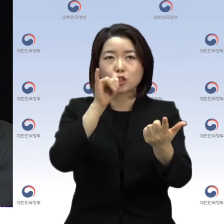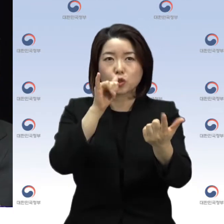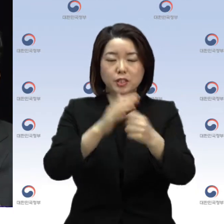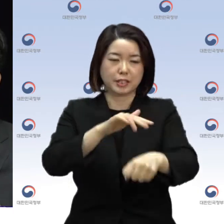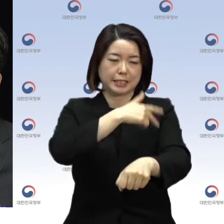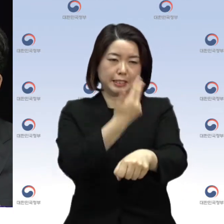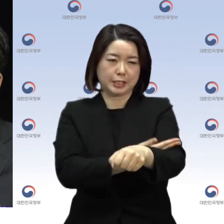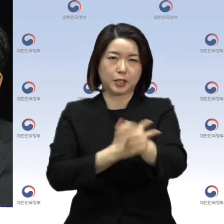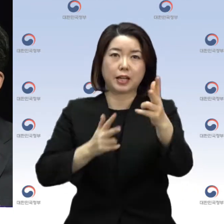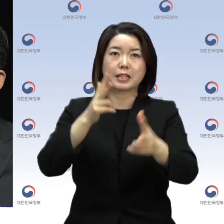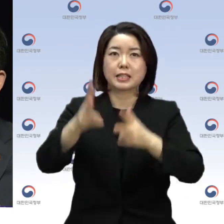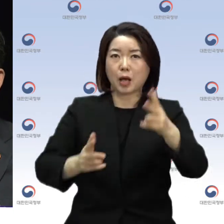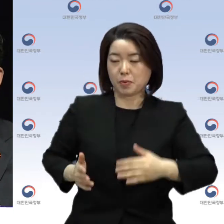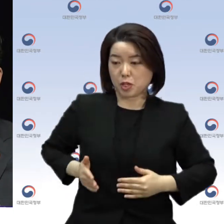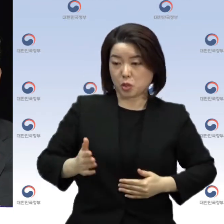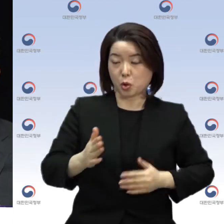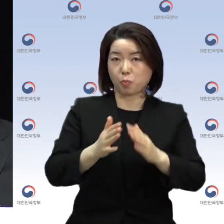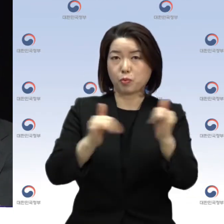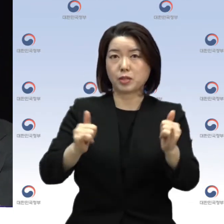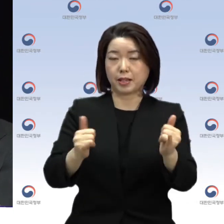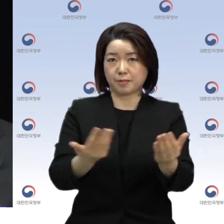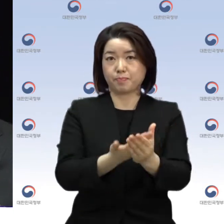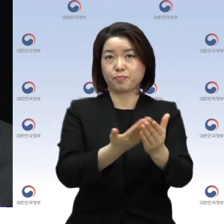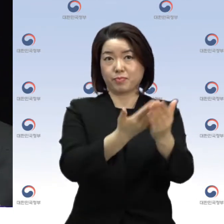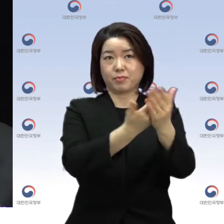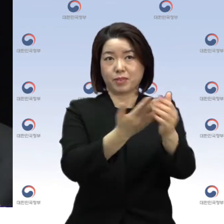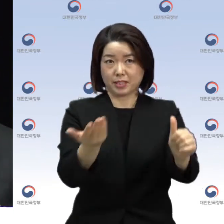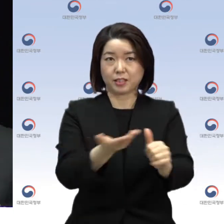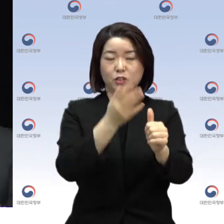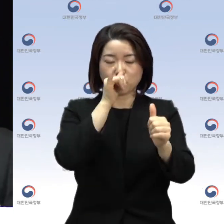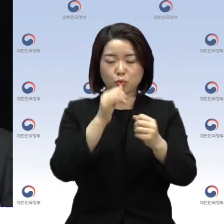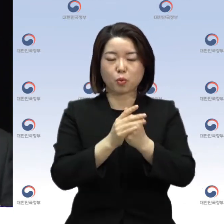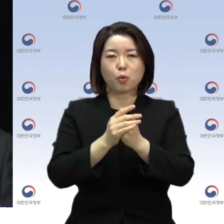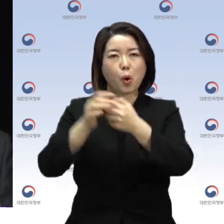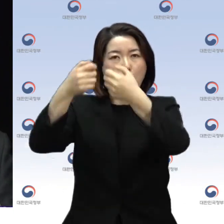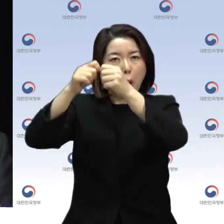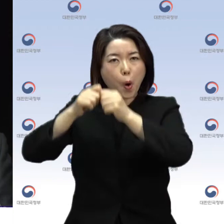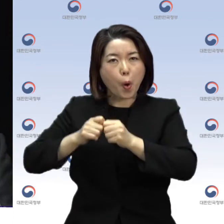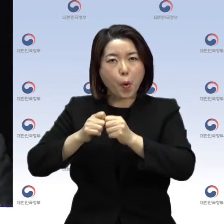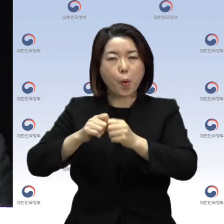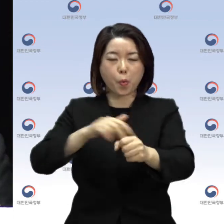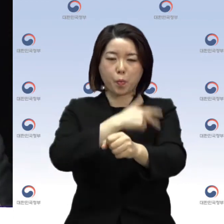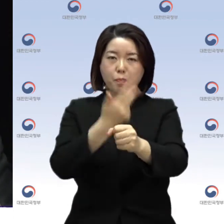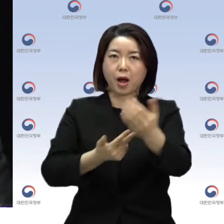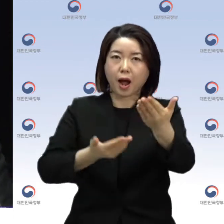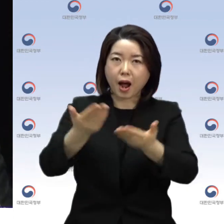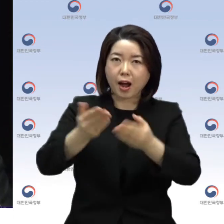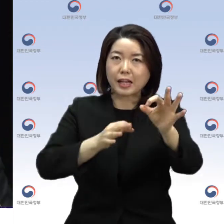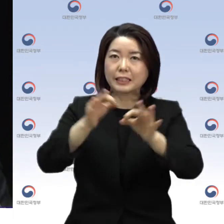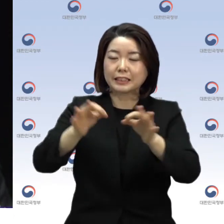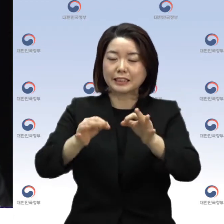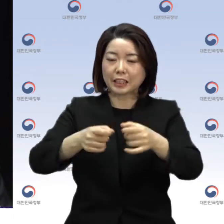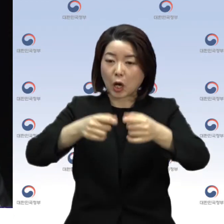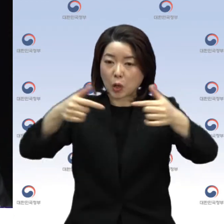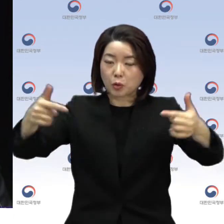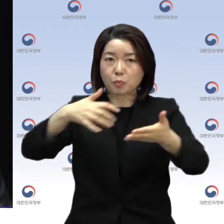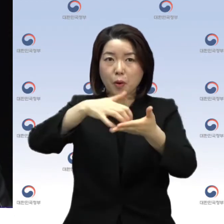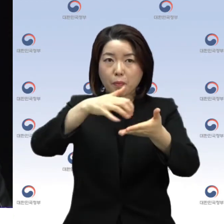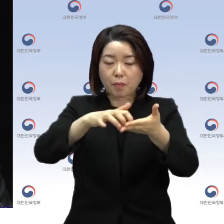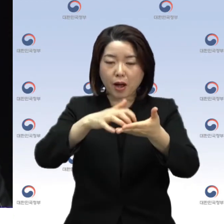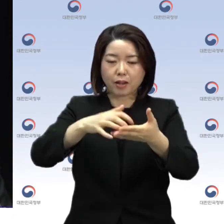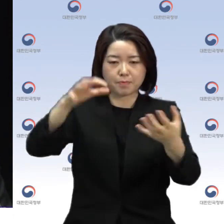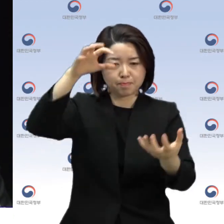저작권 사업화 전문가를 양성하고 세부적인 저작권 거래 시장 규모 산출 등 통계